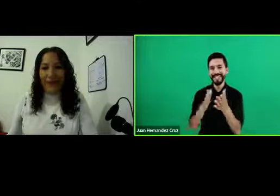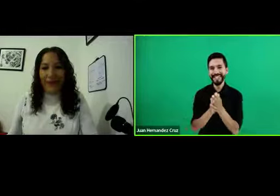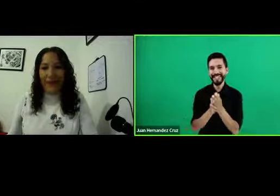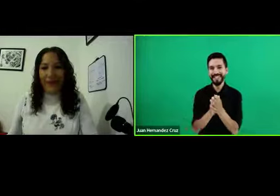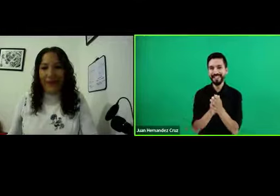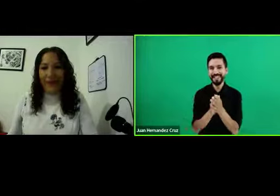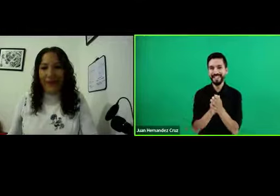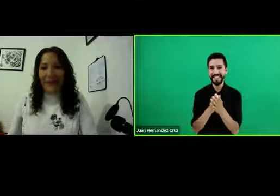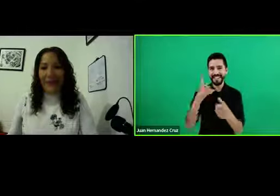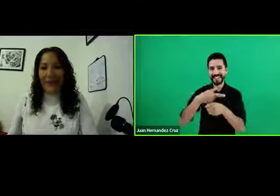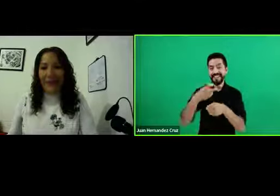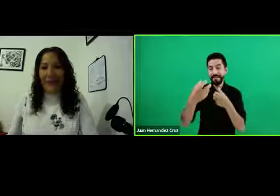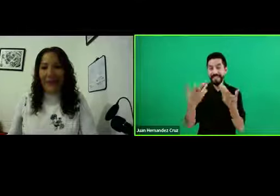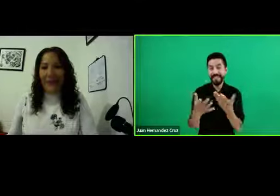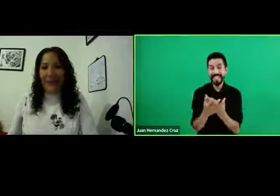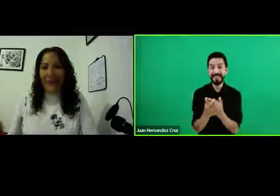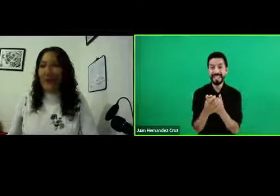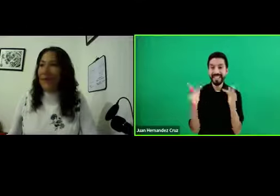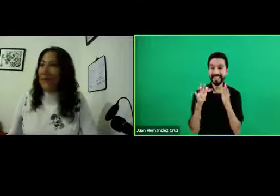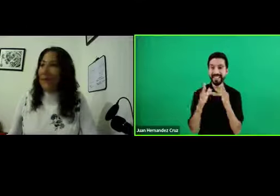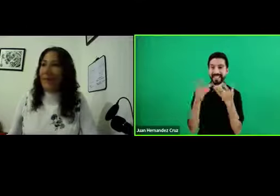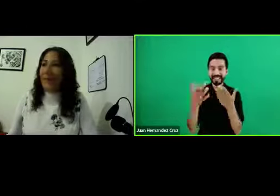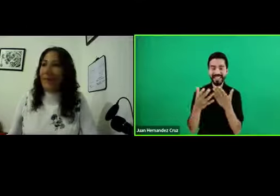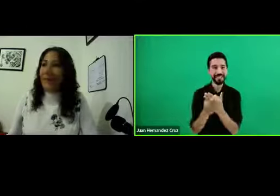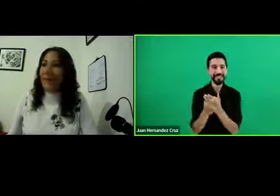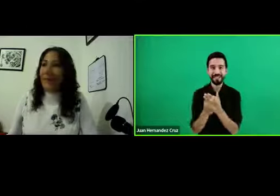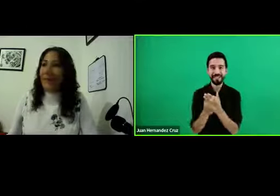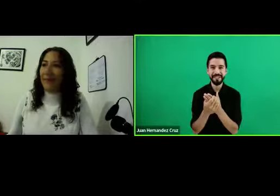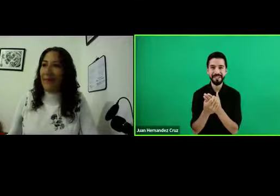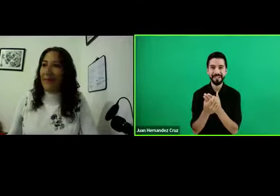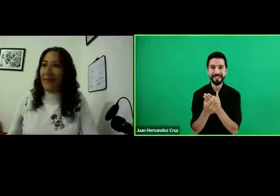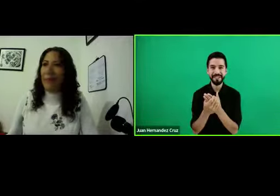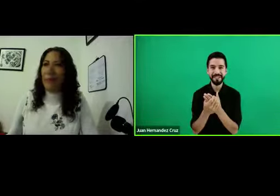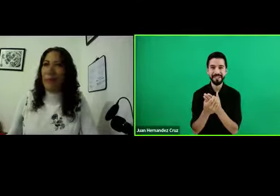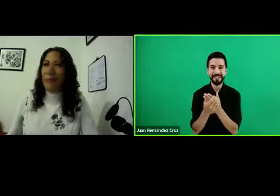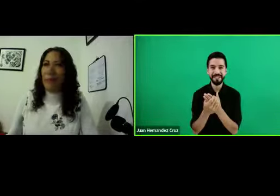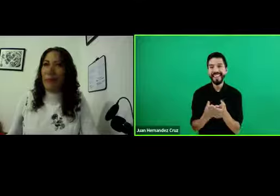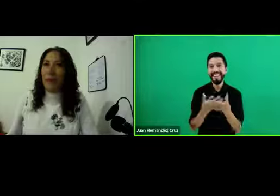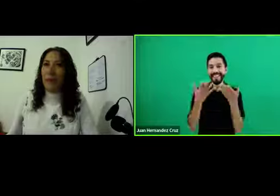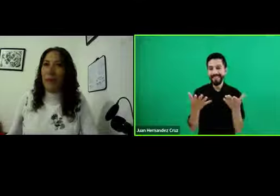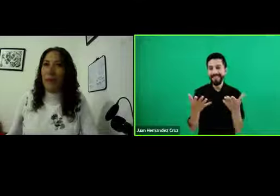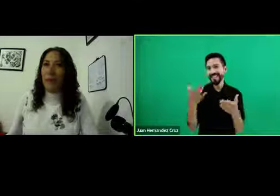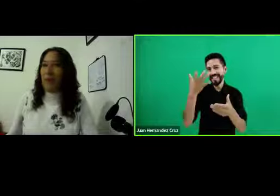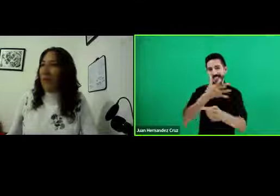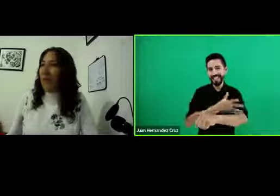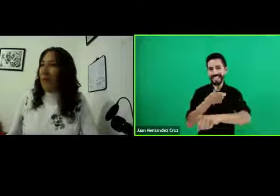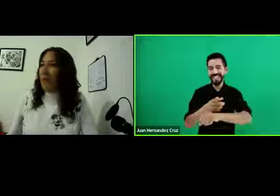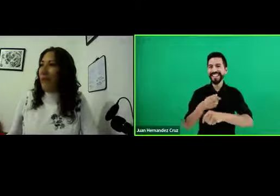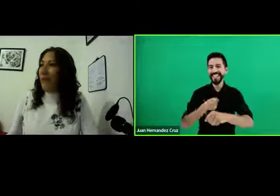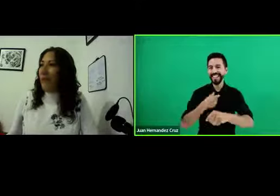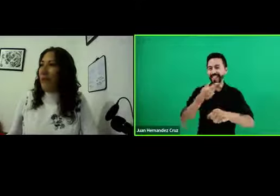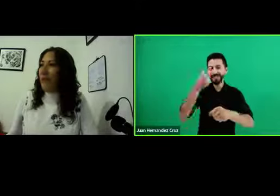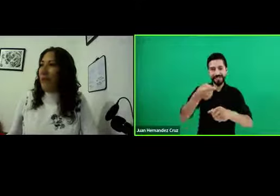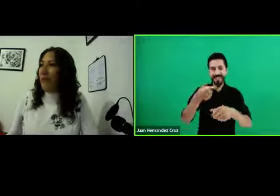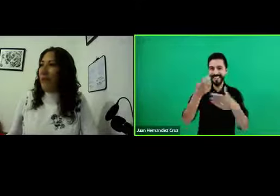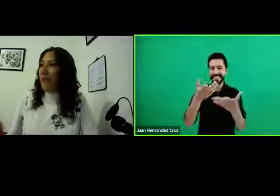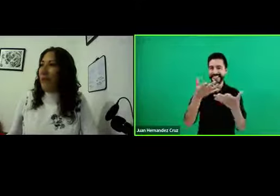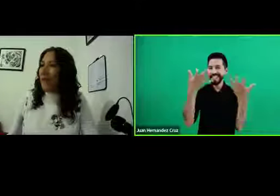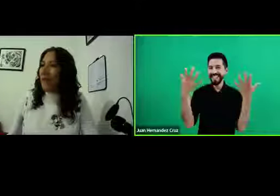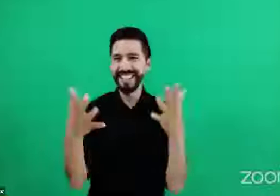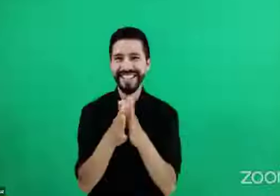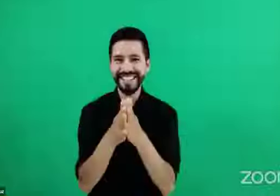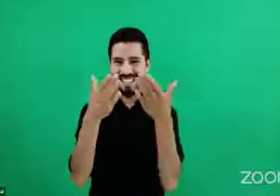Manuel que me hizo esta invitación, el contacto. De verdad, muchísimas gracias. Honestamente, no